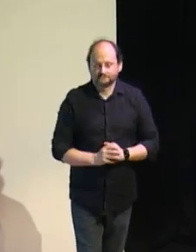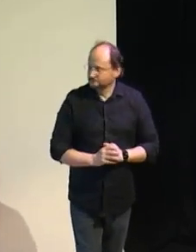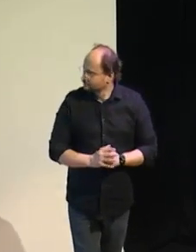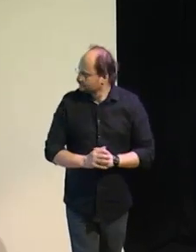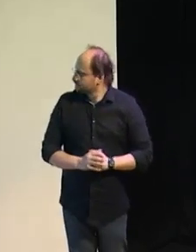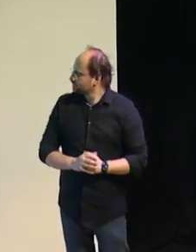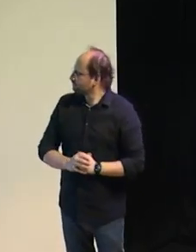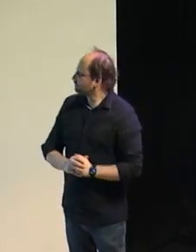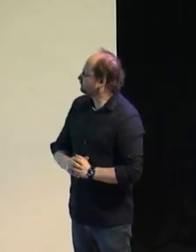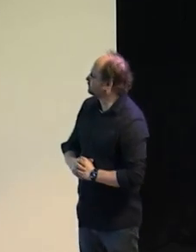Diapositive suivante.